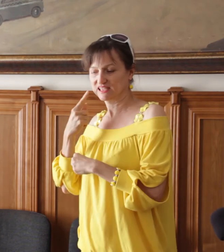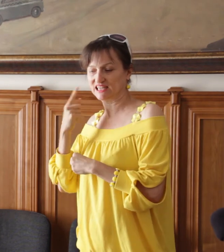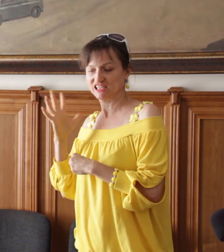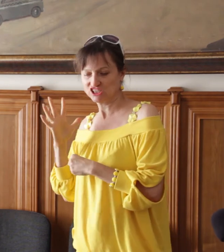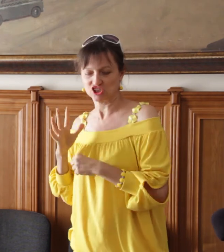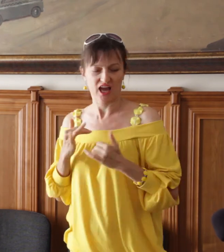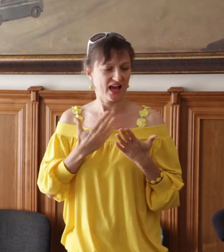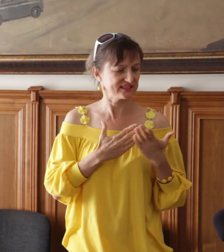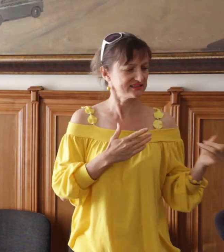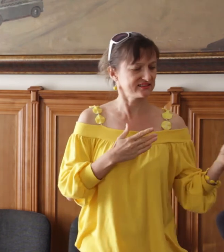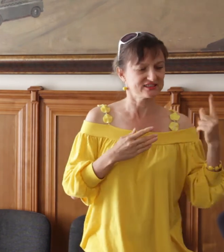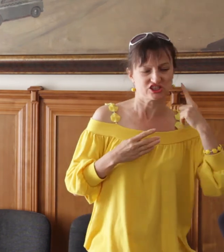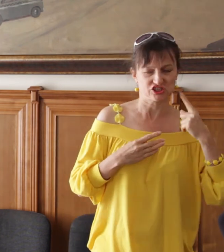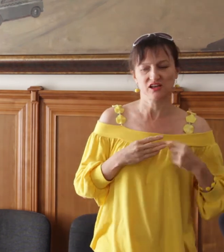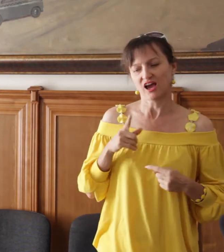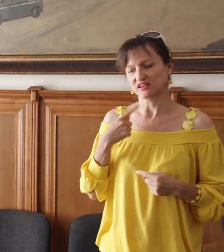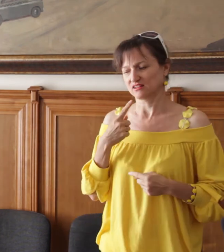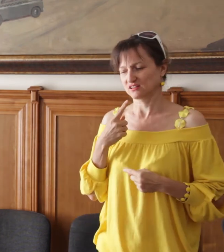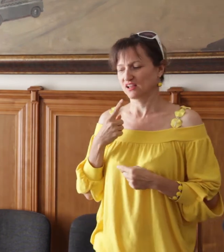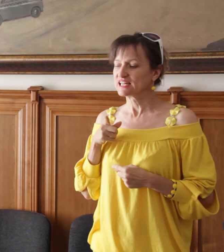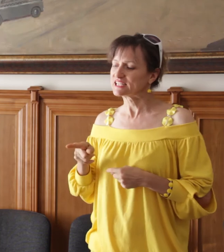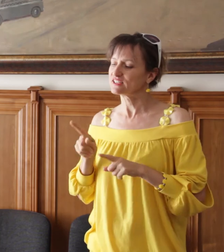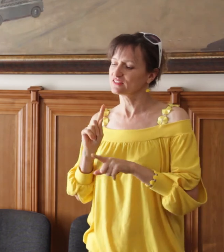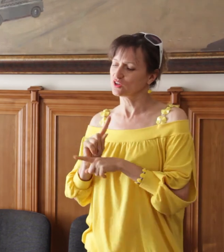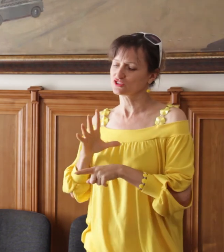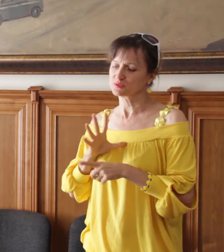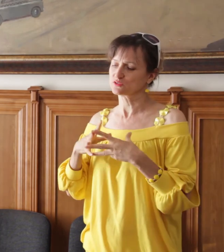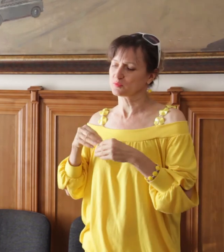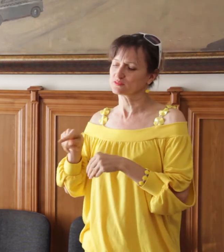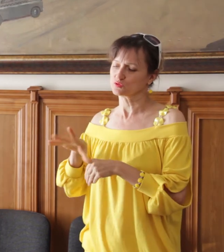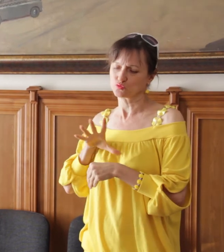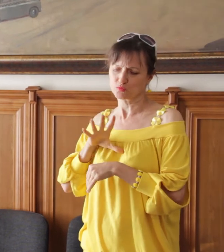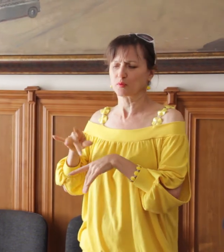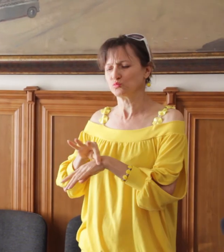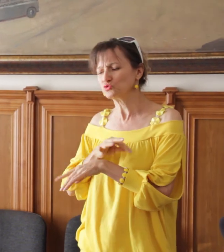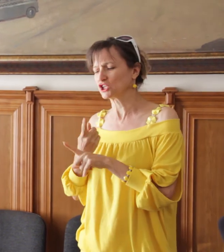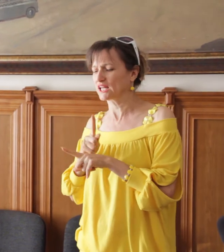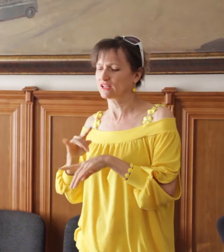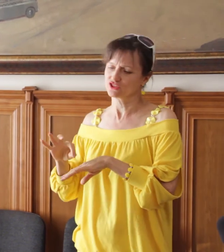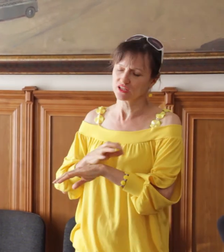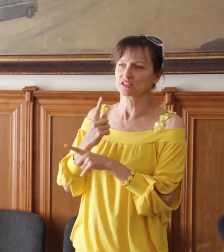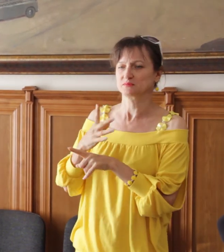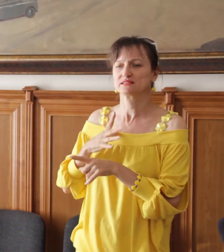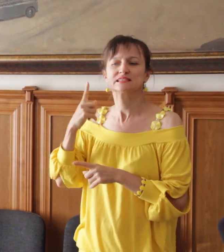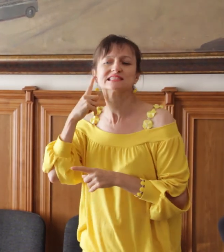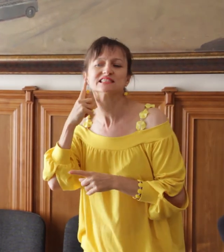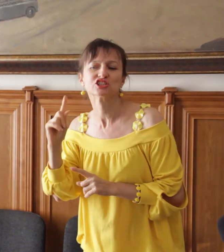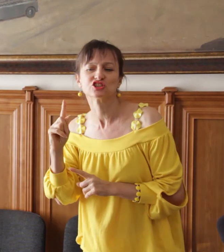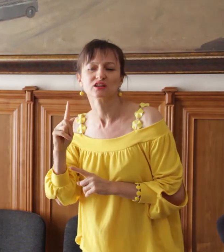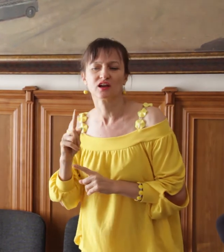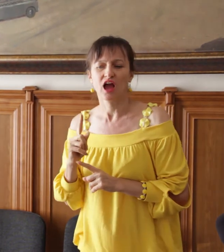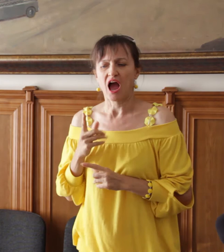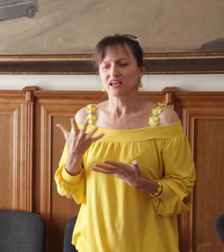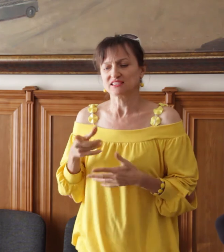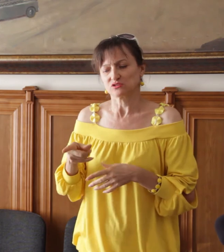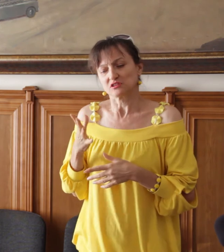вот сталкивалась, семья неслышащих и семья слышащих. И вот говорит, что ты должна, у тебя должен быть муж